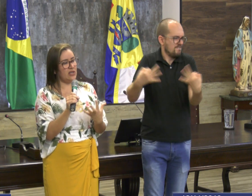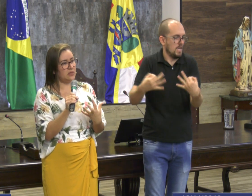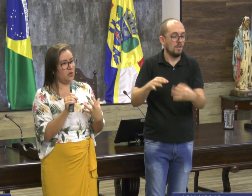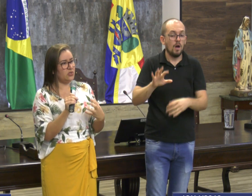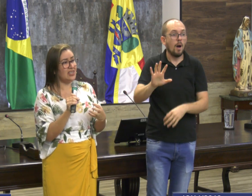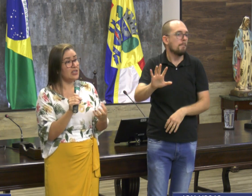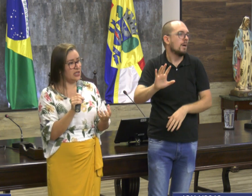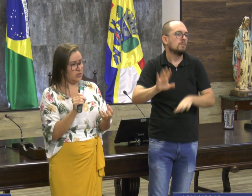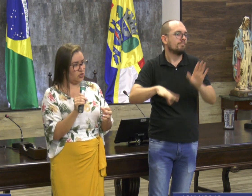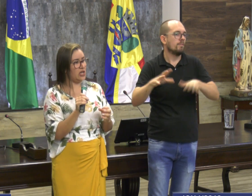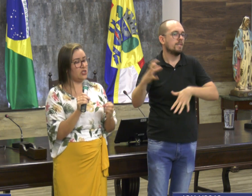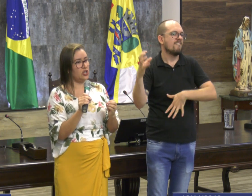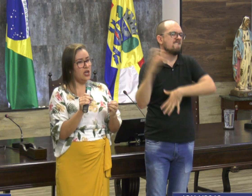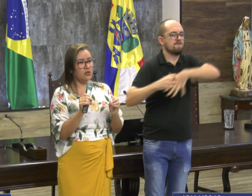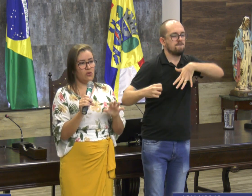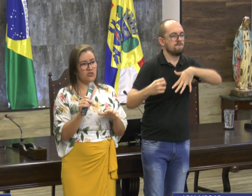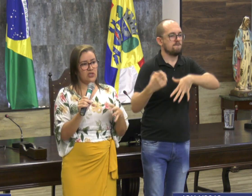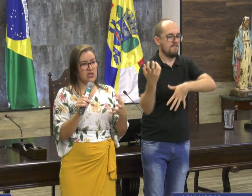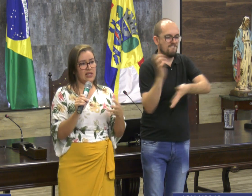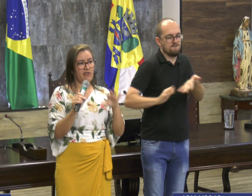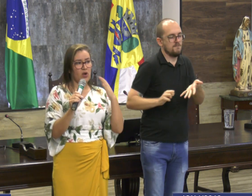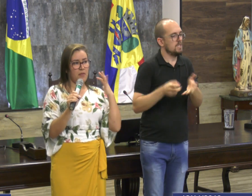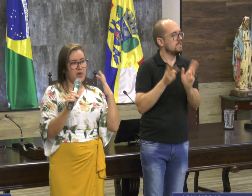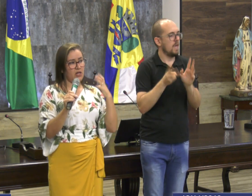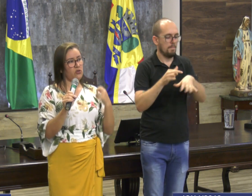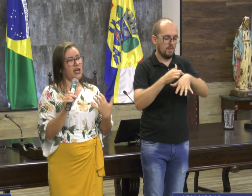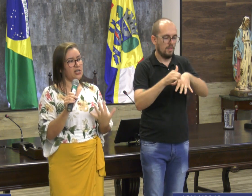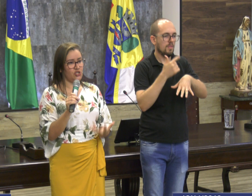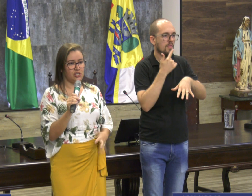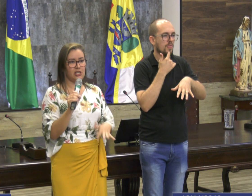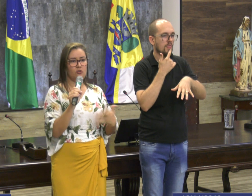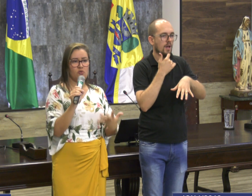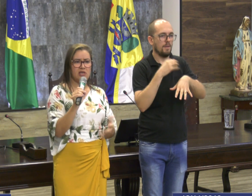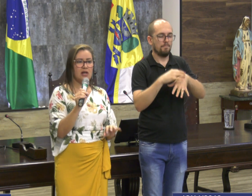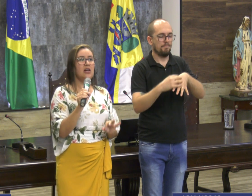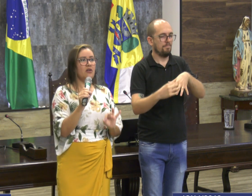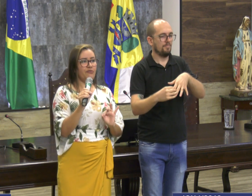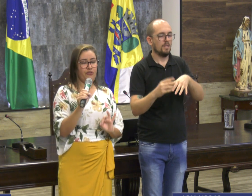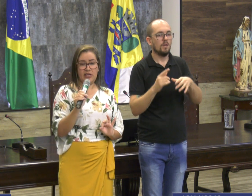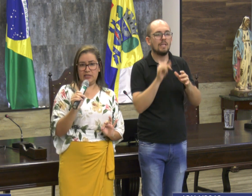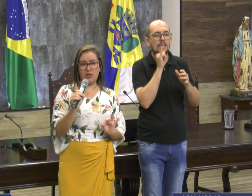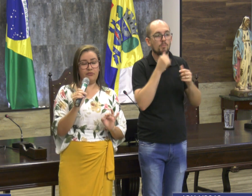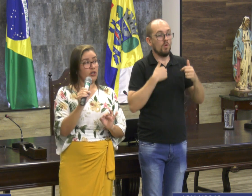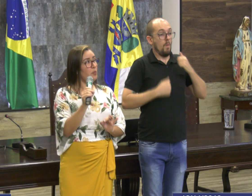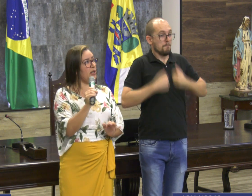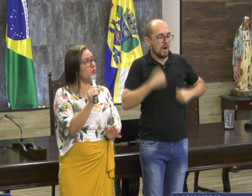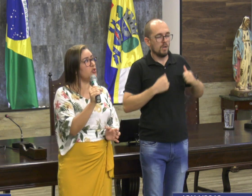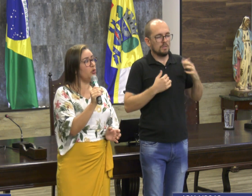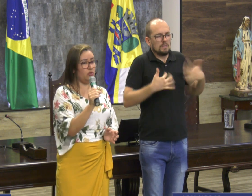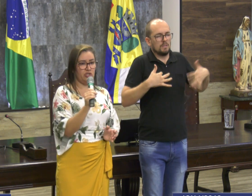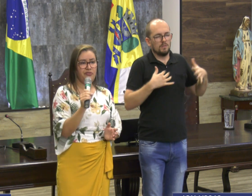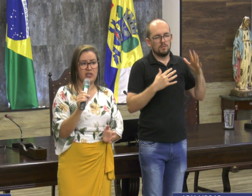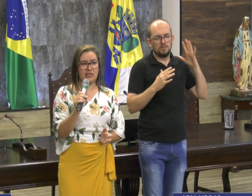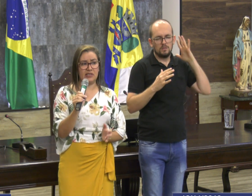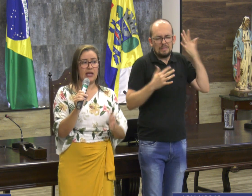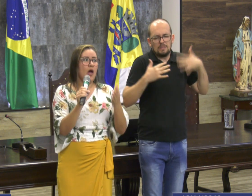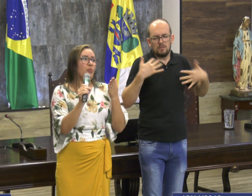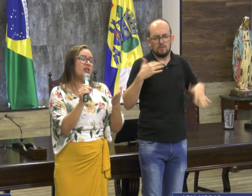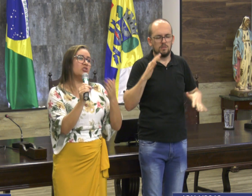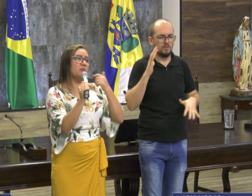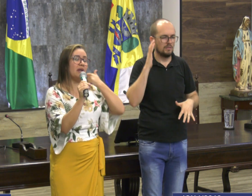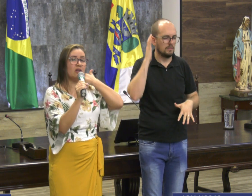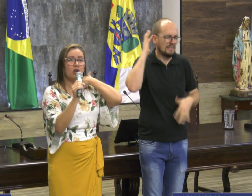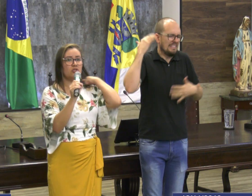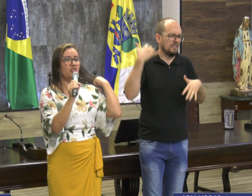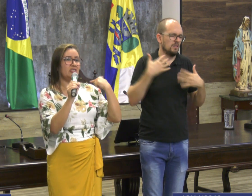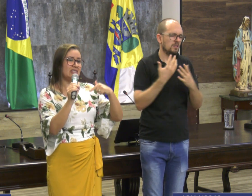vivia com as mãos sangrando, gente. Não conseguia lavar o cabelo, que ardia, doía. Foi assim, foram períodos muito difíceis. Por